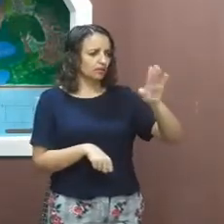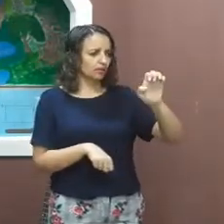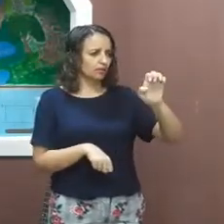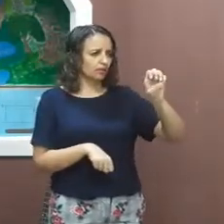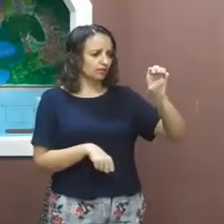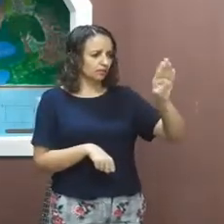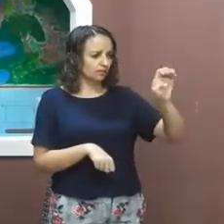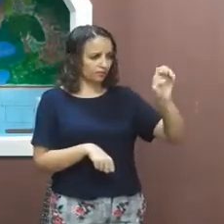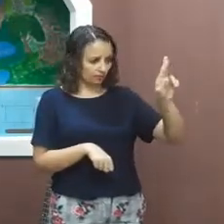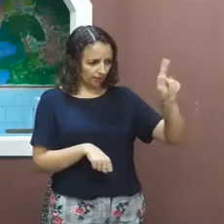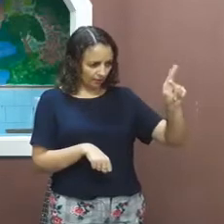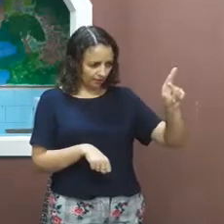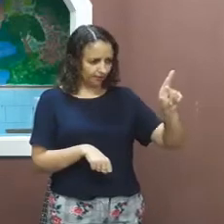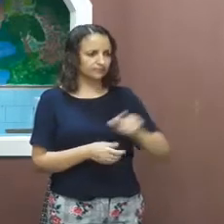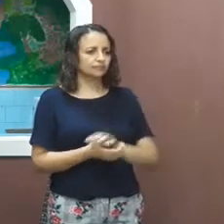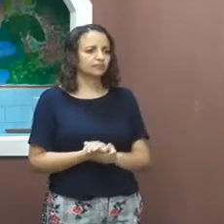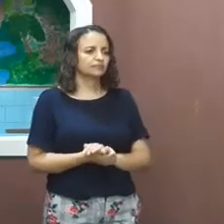Entendeu?